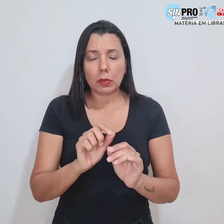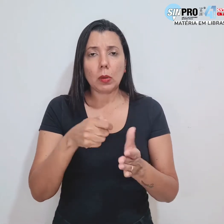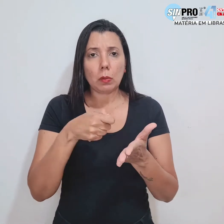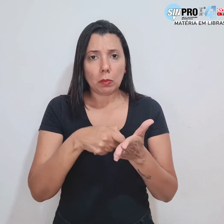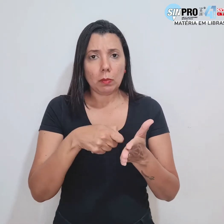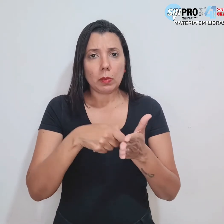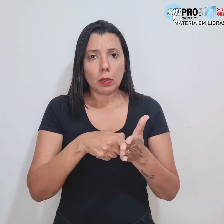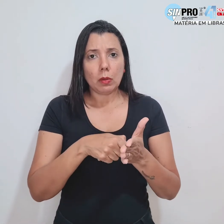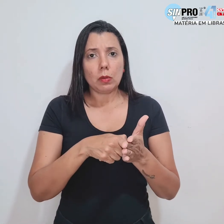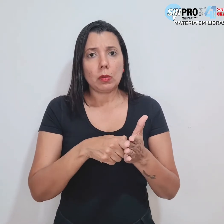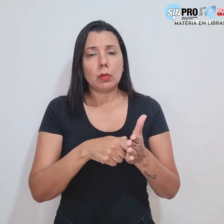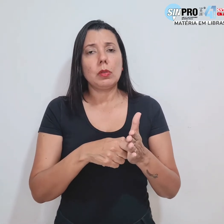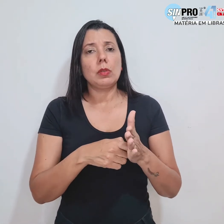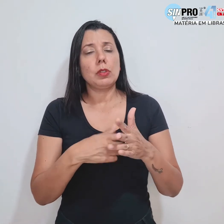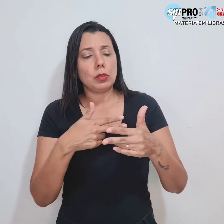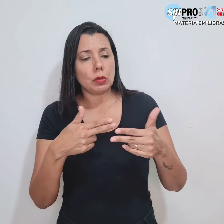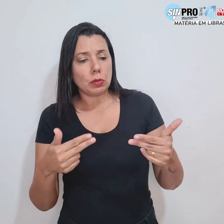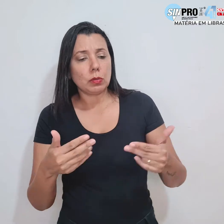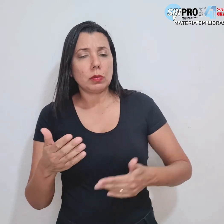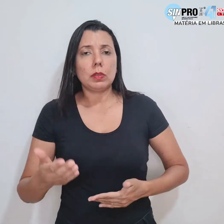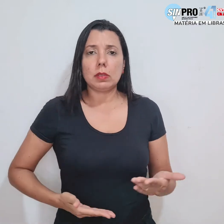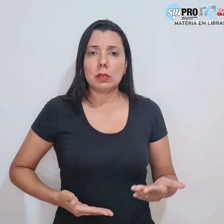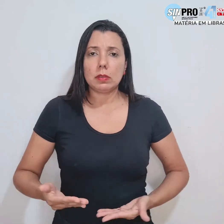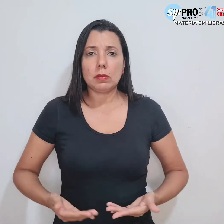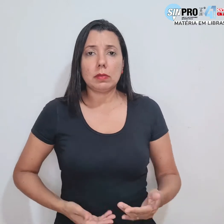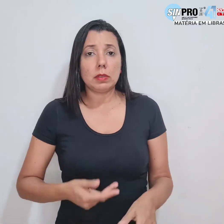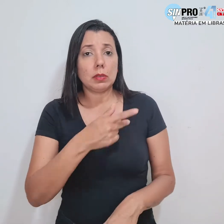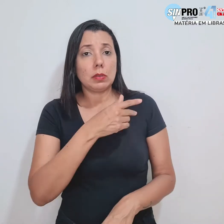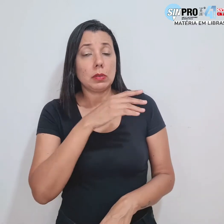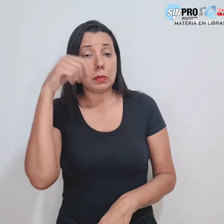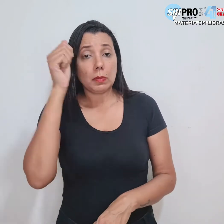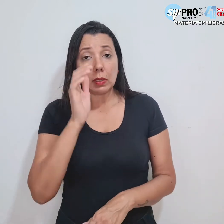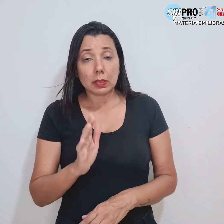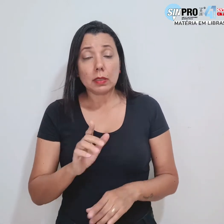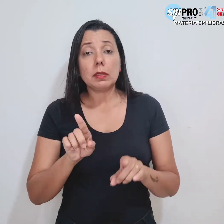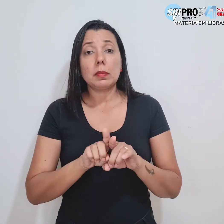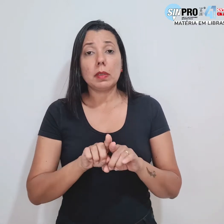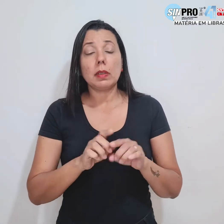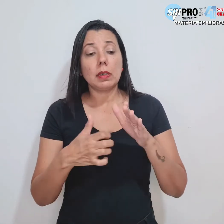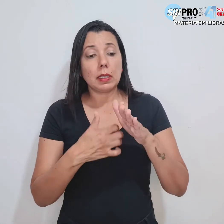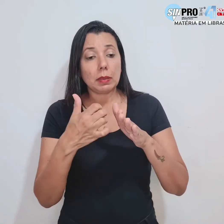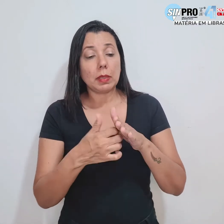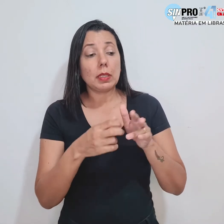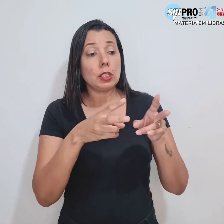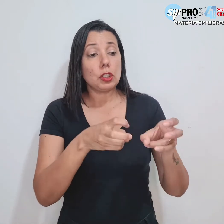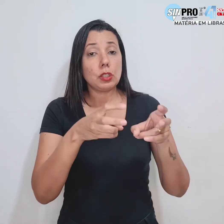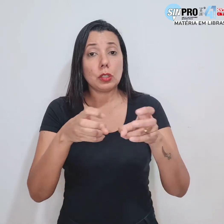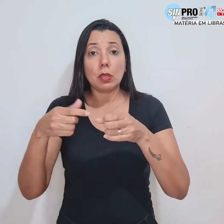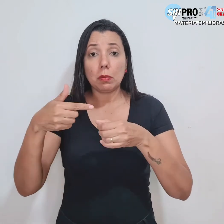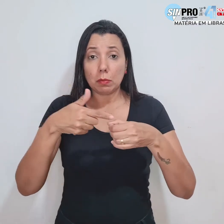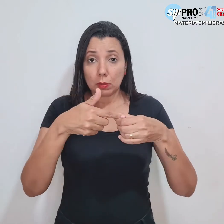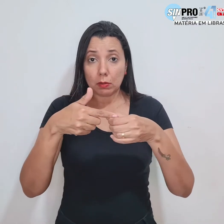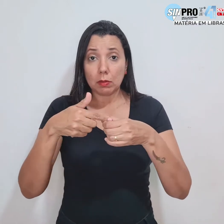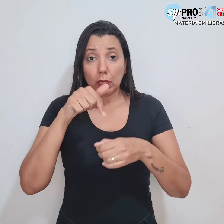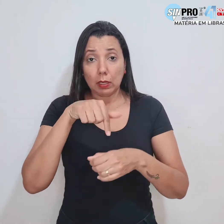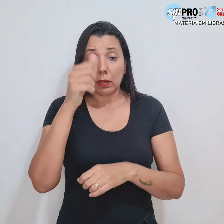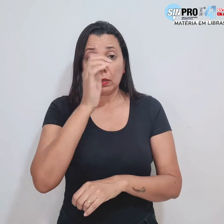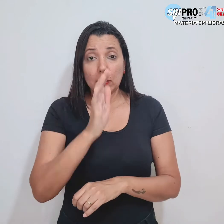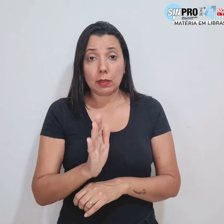mínimos obrigatórios de equipamentos e serviços brasileiros para as empresas exploradoras de campos de petróleo no Brasil.